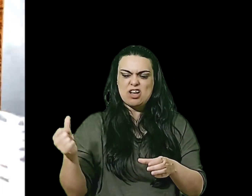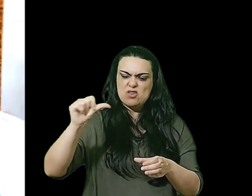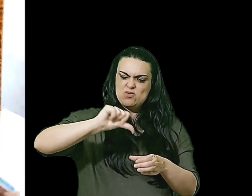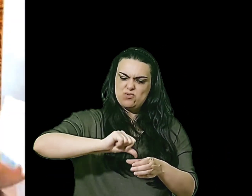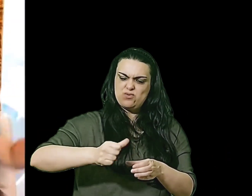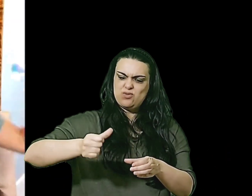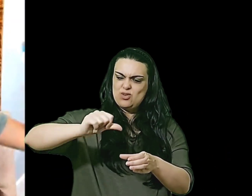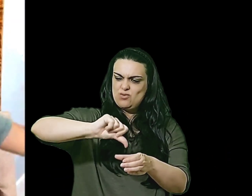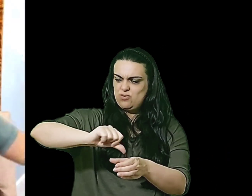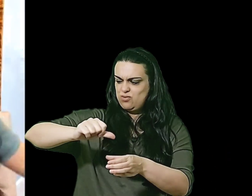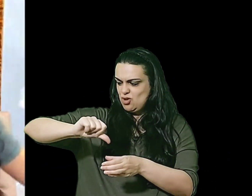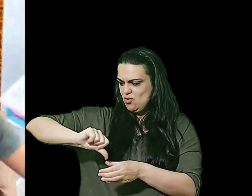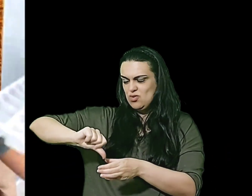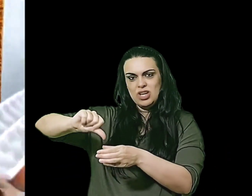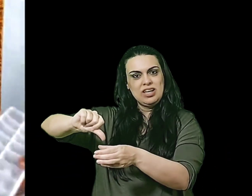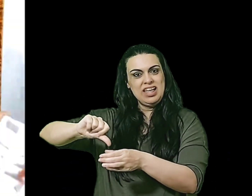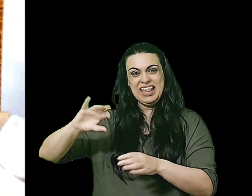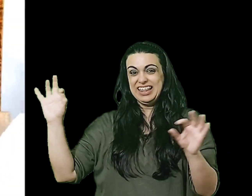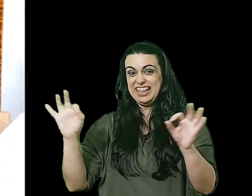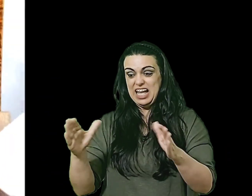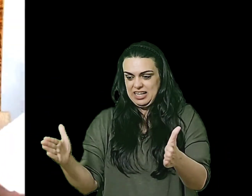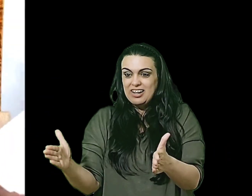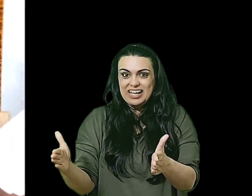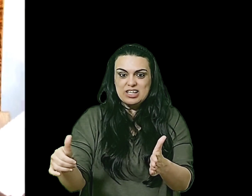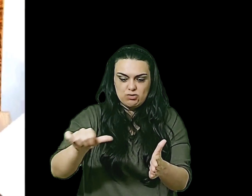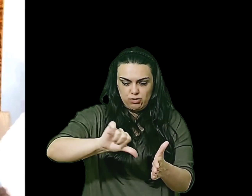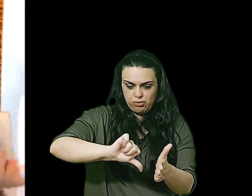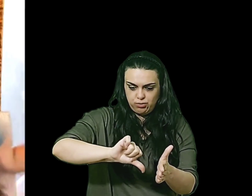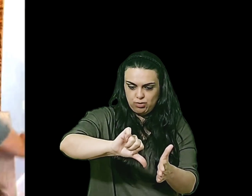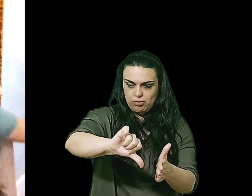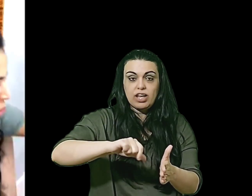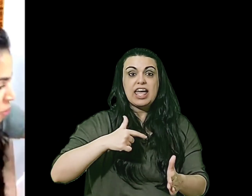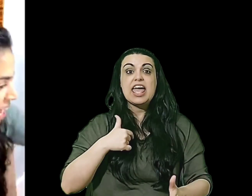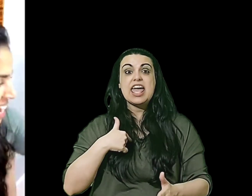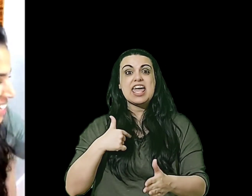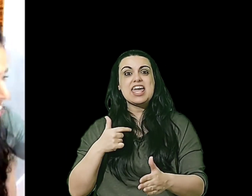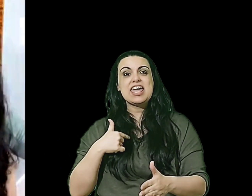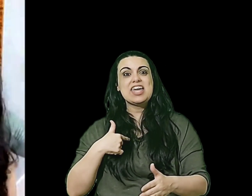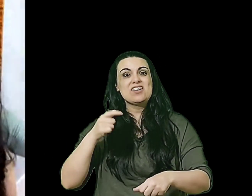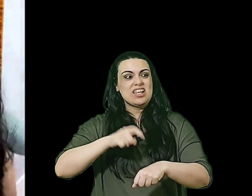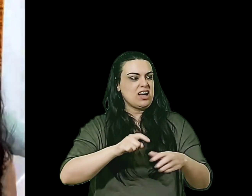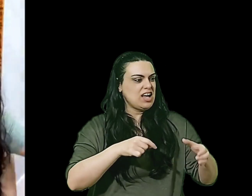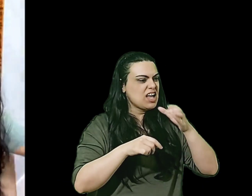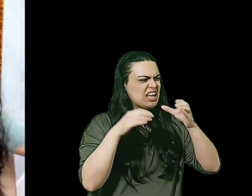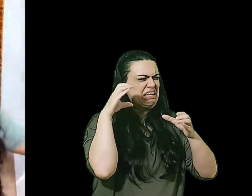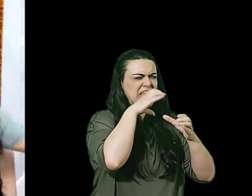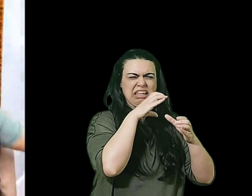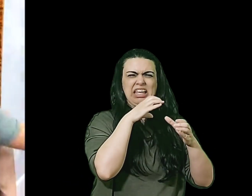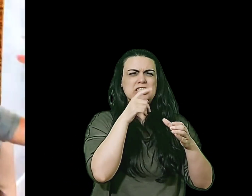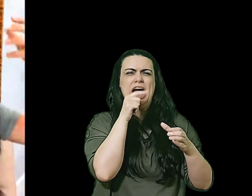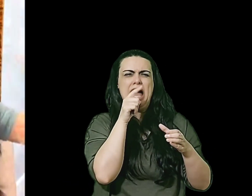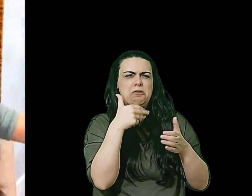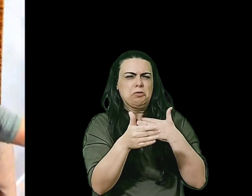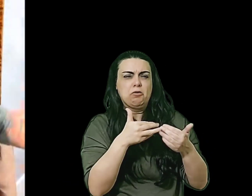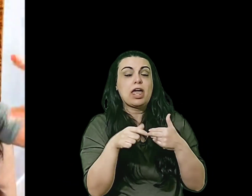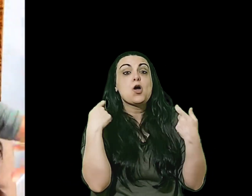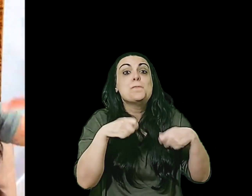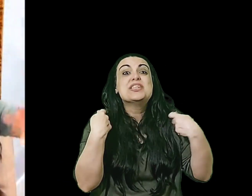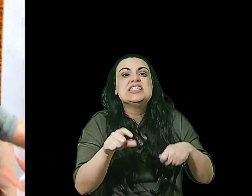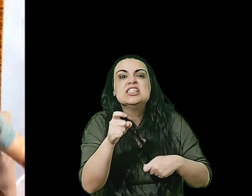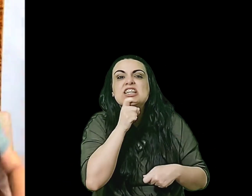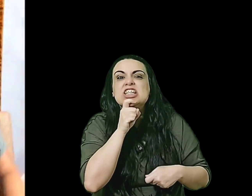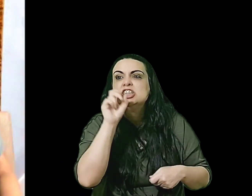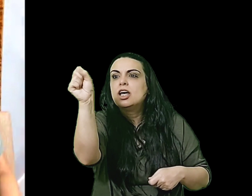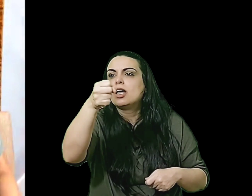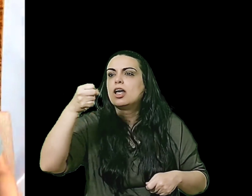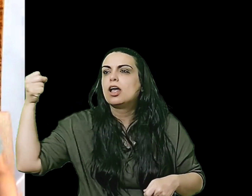forma de gelo. Não coloca água na forma de gelo. E aí, quando eu vou lá na geladeira, que eu tô com uma bebida quente, uma água, alguma